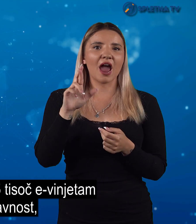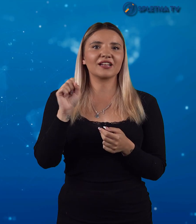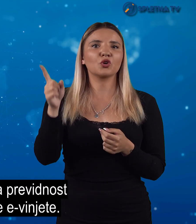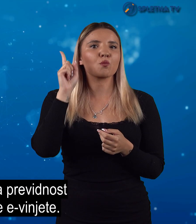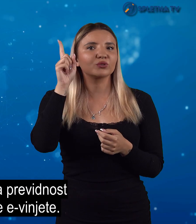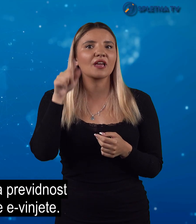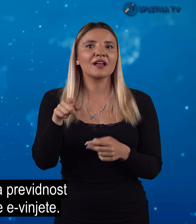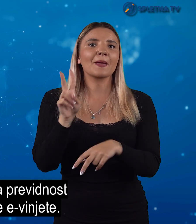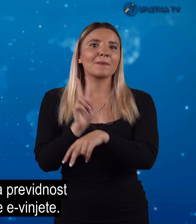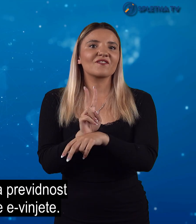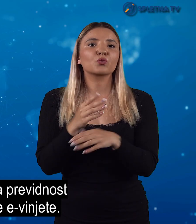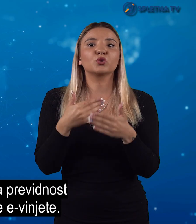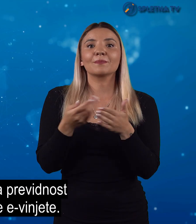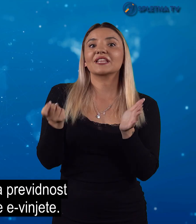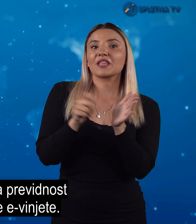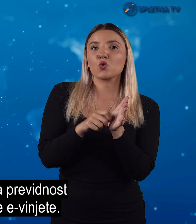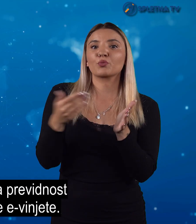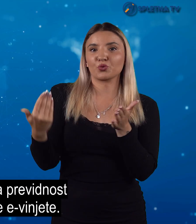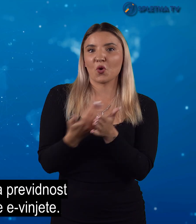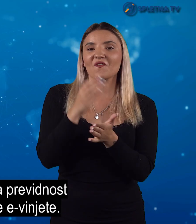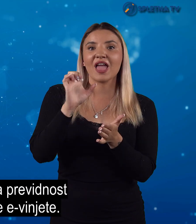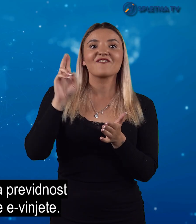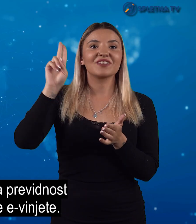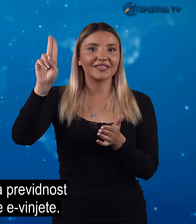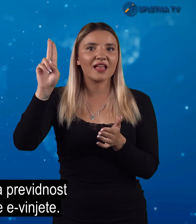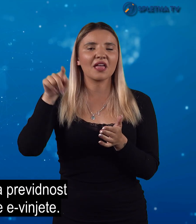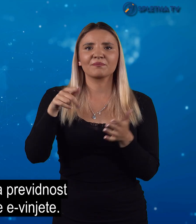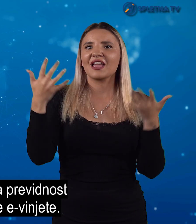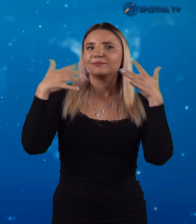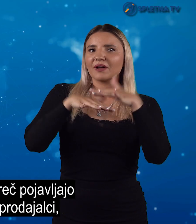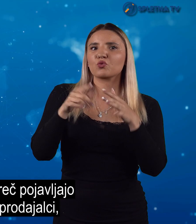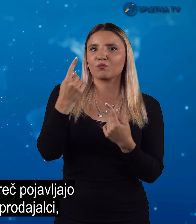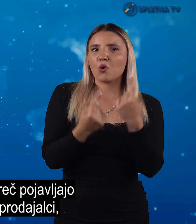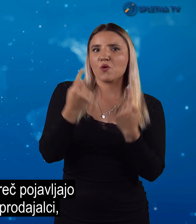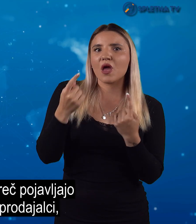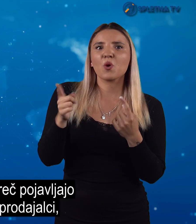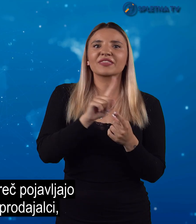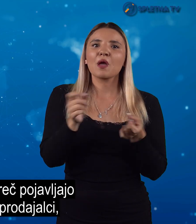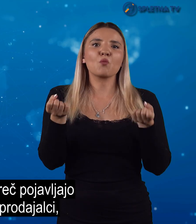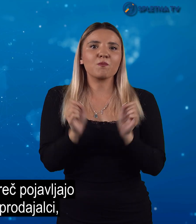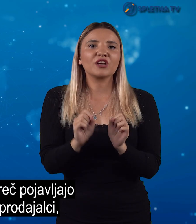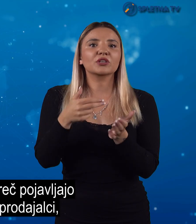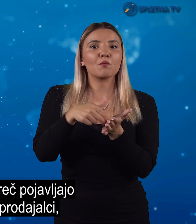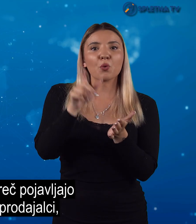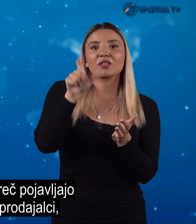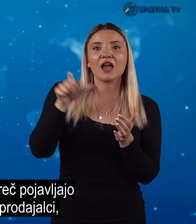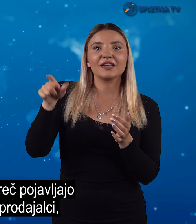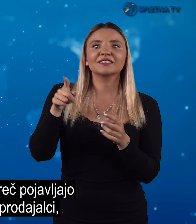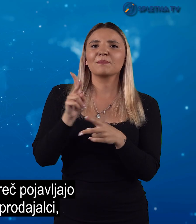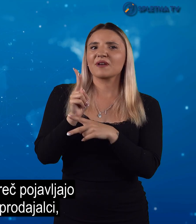Dars opozarja na previdnost pri nakupu nove e-vinjete. Na spletu se namreč pojavljajo nepooblaščeni prodajalci,